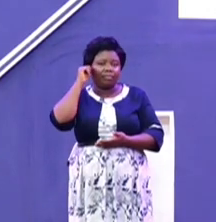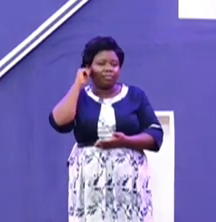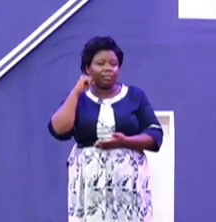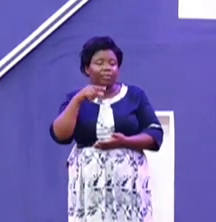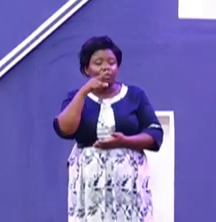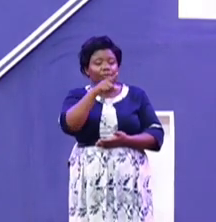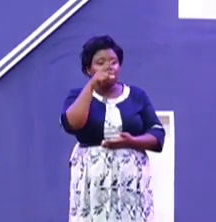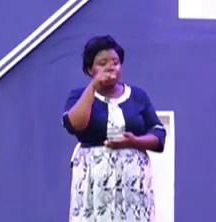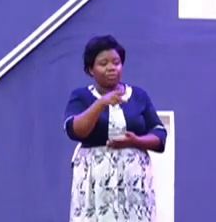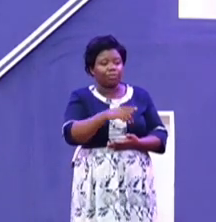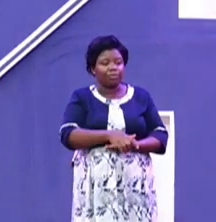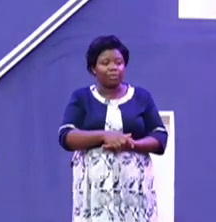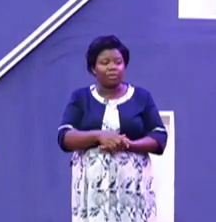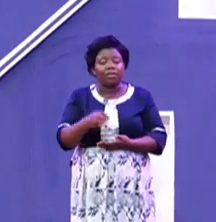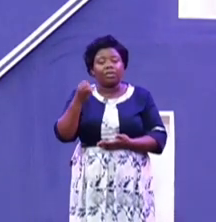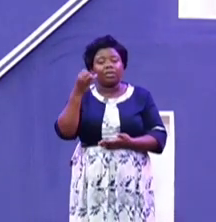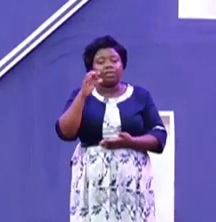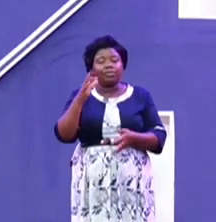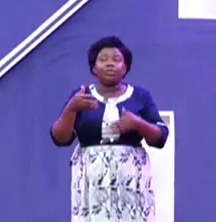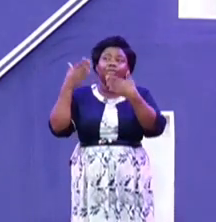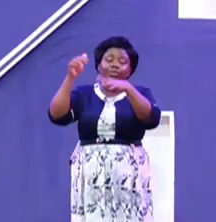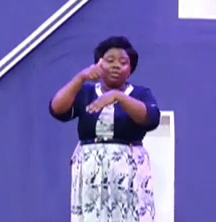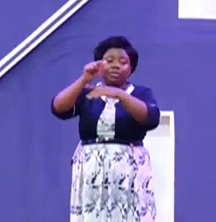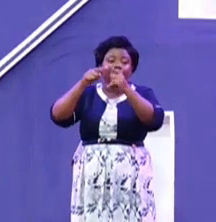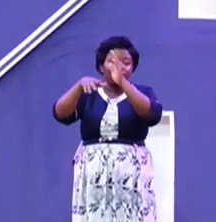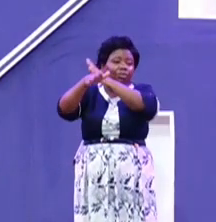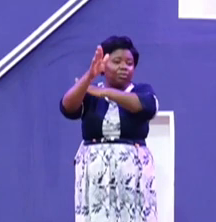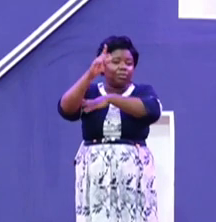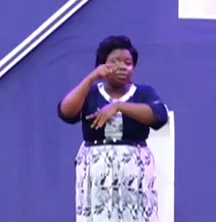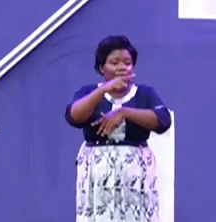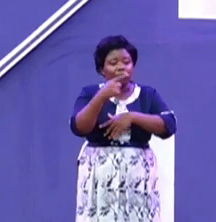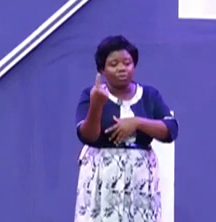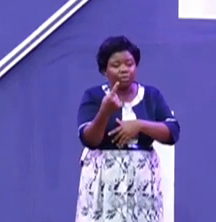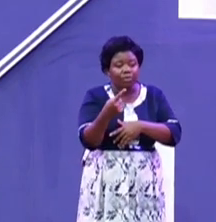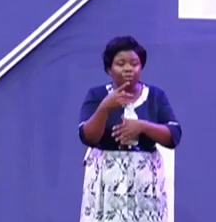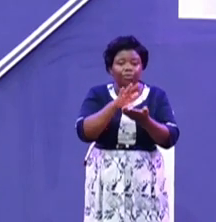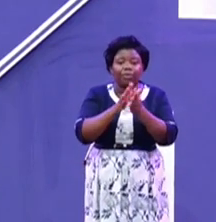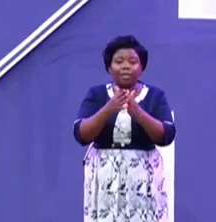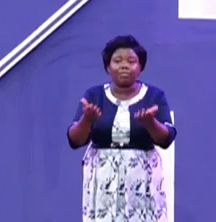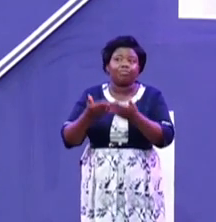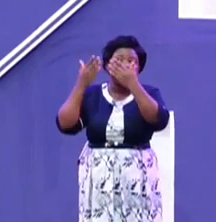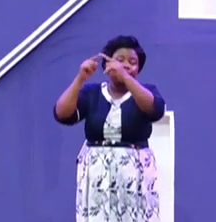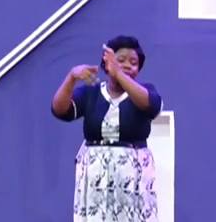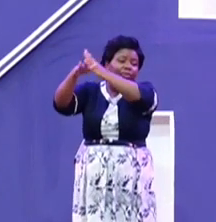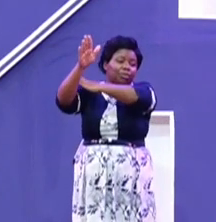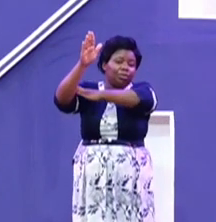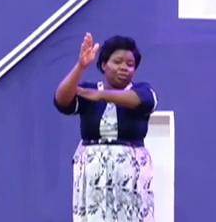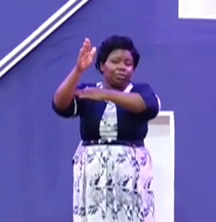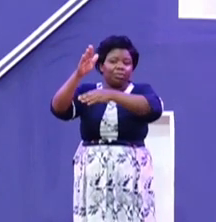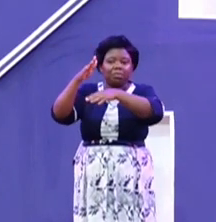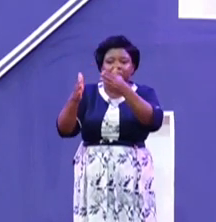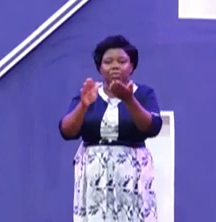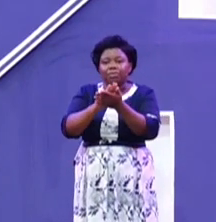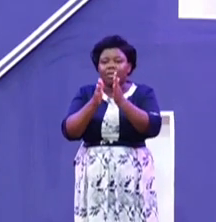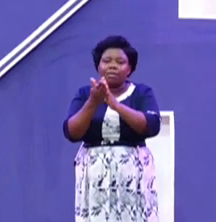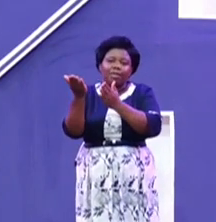gwe bw'oba weewaayo eri Katonda oli gwe likiweebwayo eri Mukama papasire oba oli muweereza